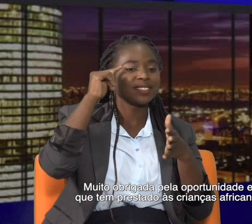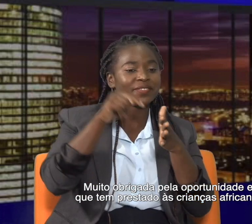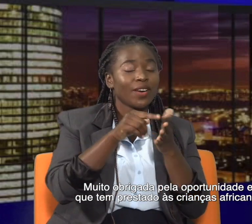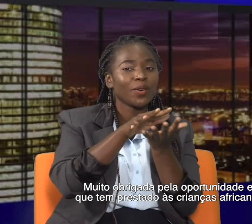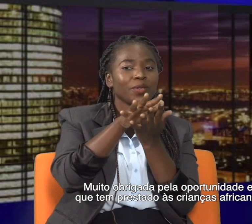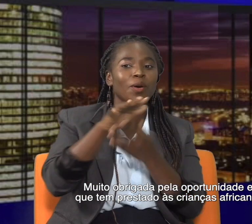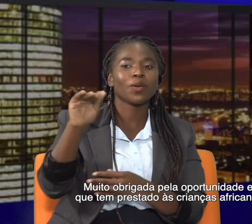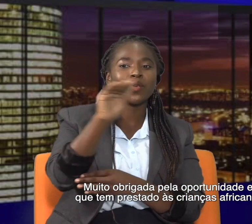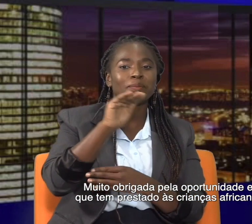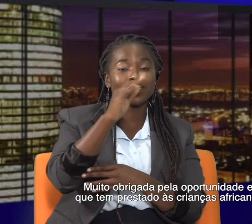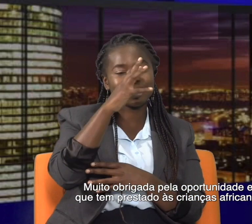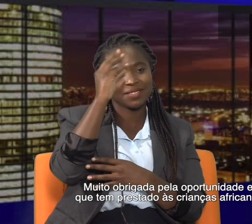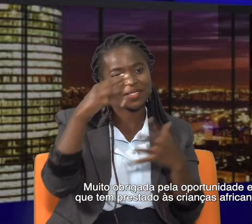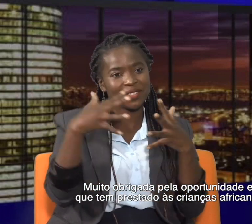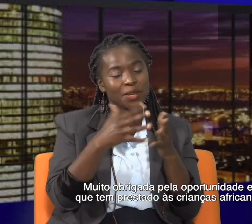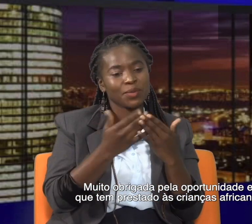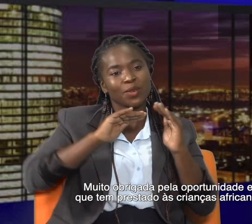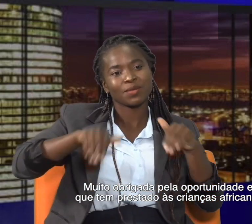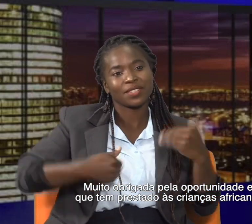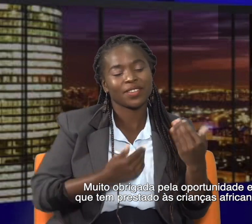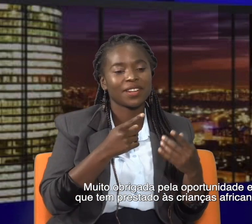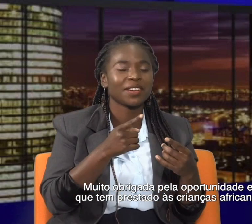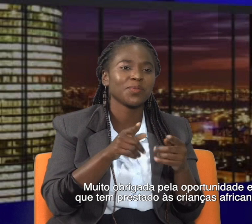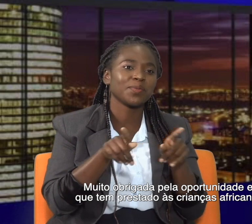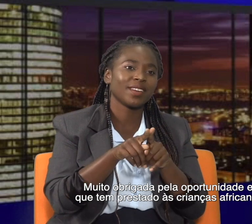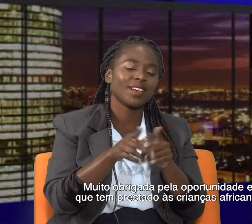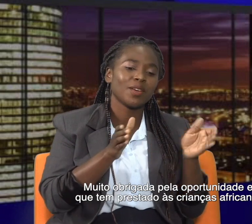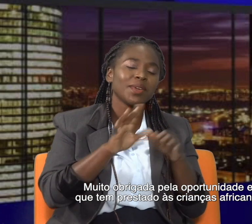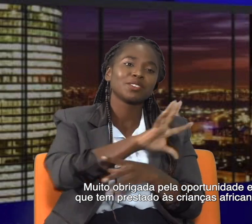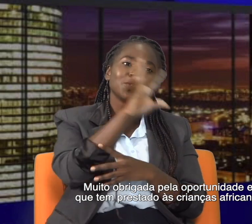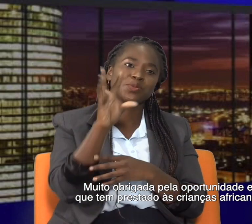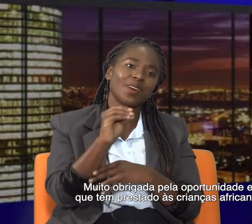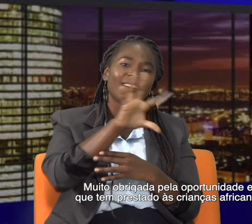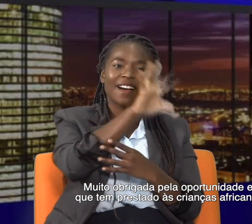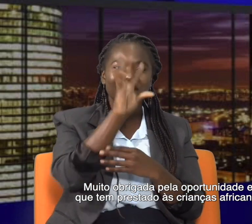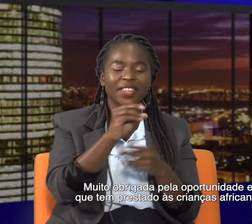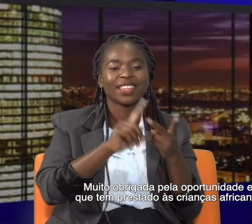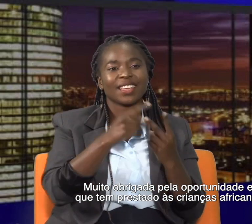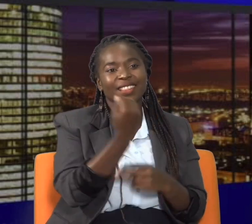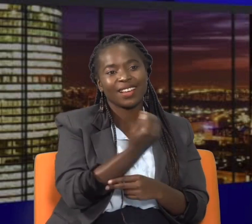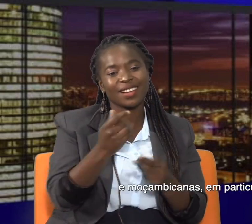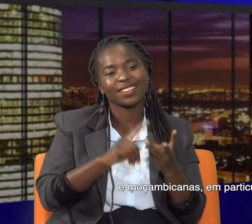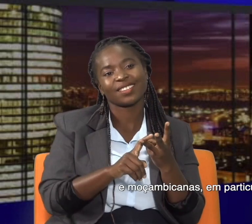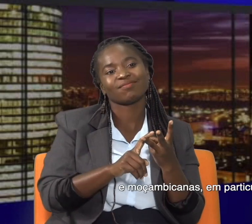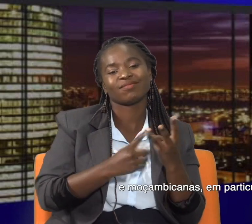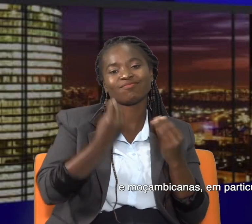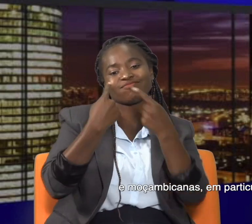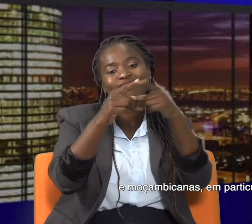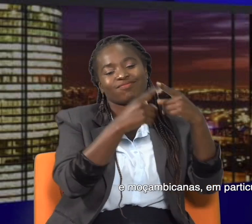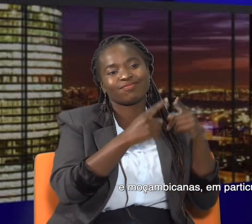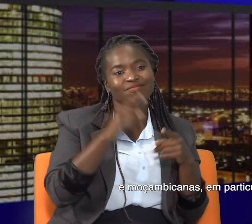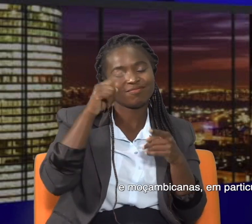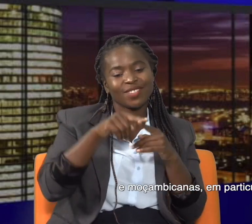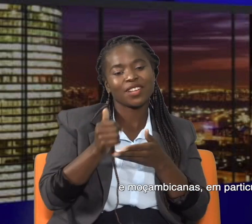Muito obrigada pela oportunidade e pelo apoio que têm prestado as crianças africanas, em geral, e